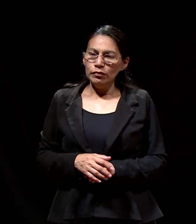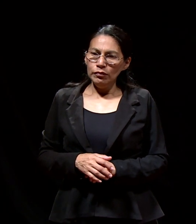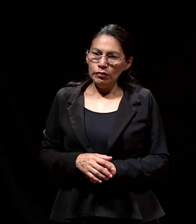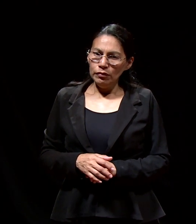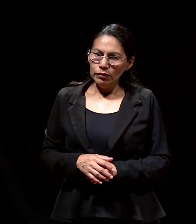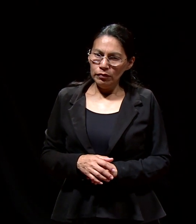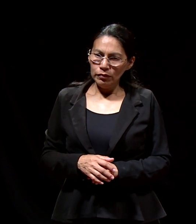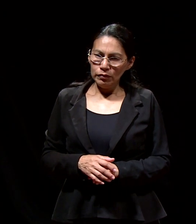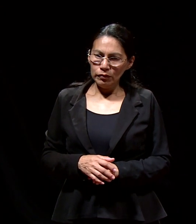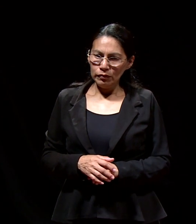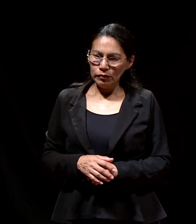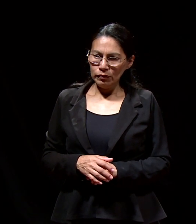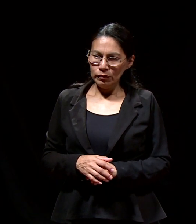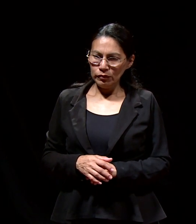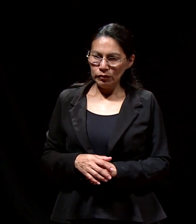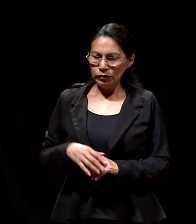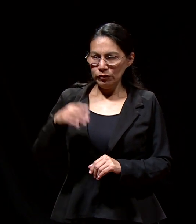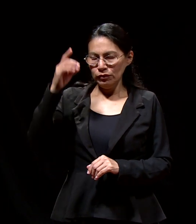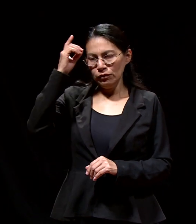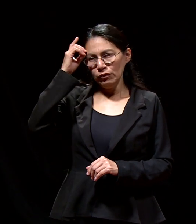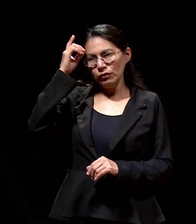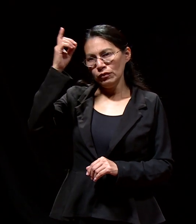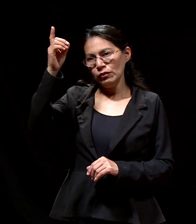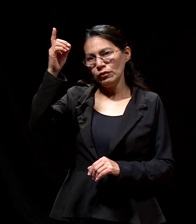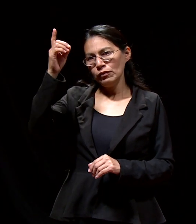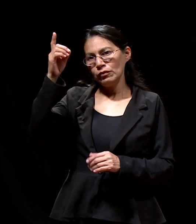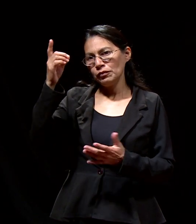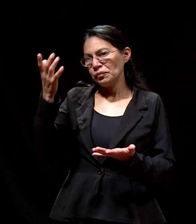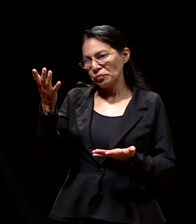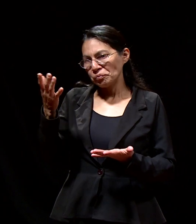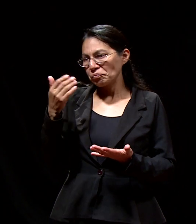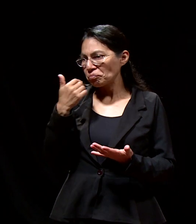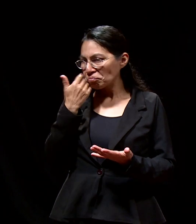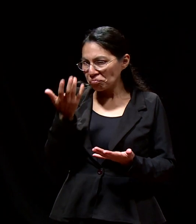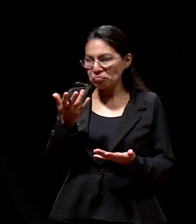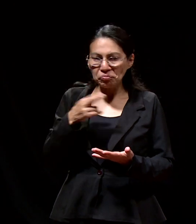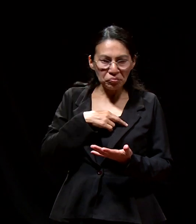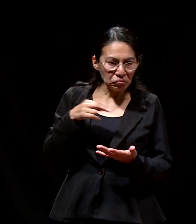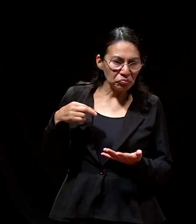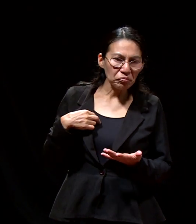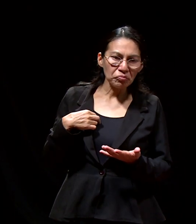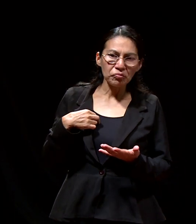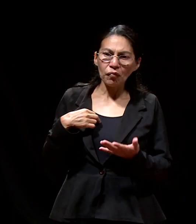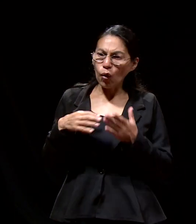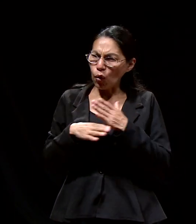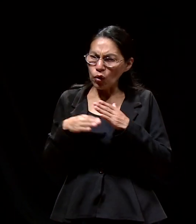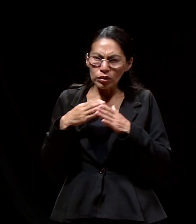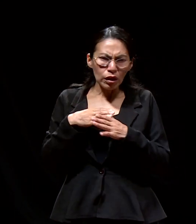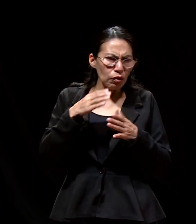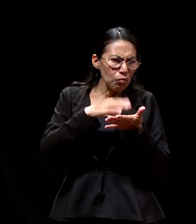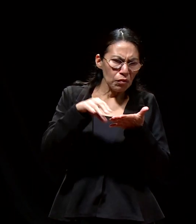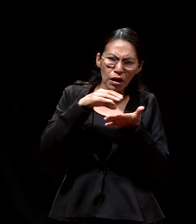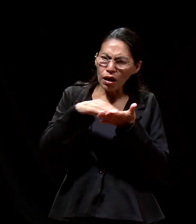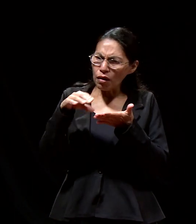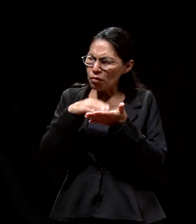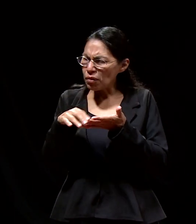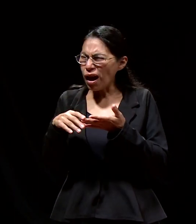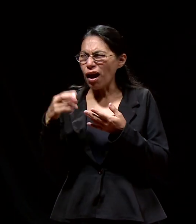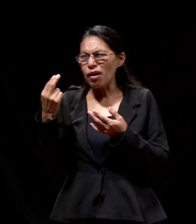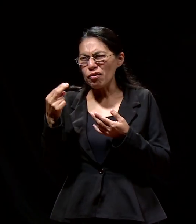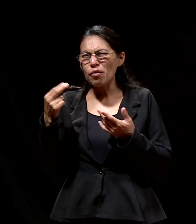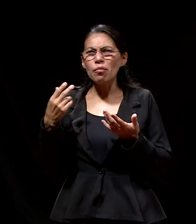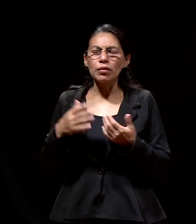a buscar las cosas que van a utilizar ya cuando nazca ya estamos ilusionados